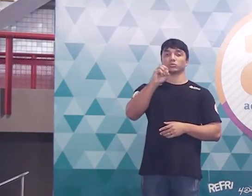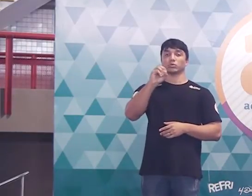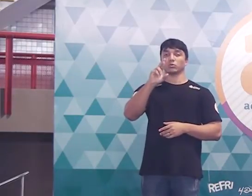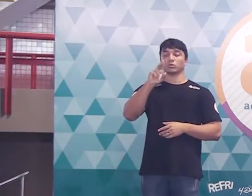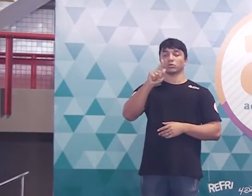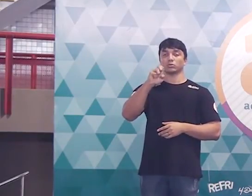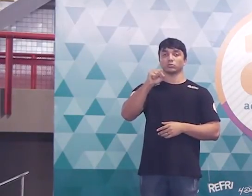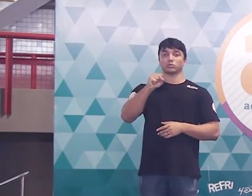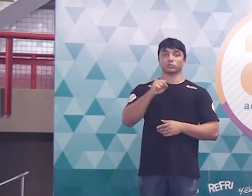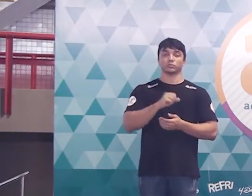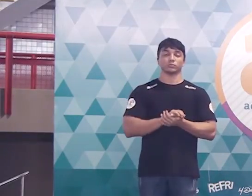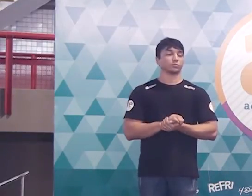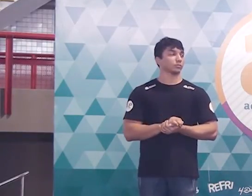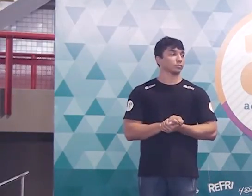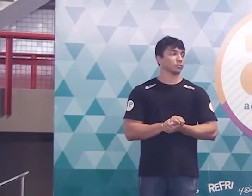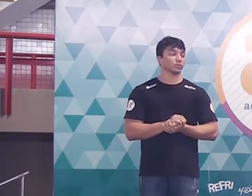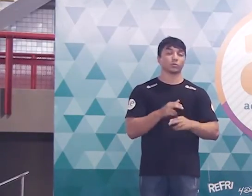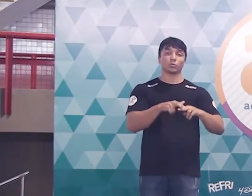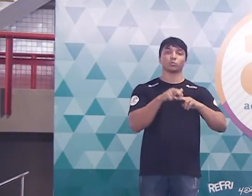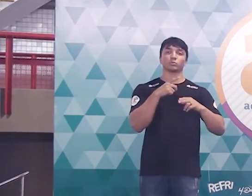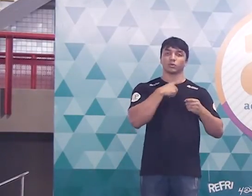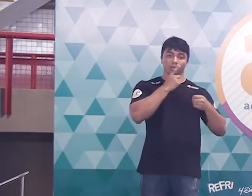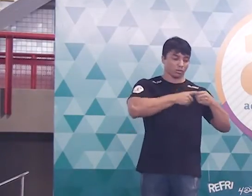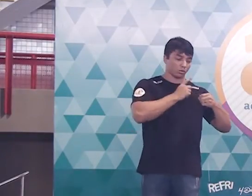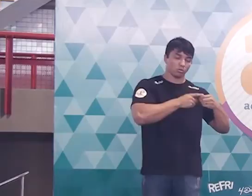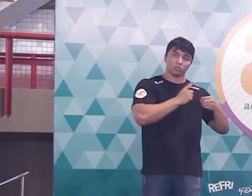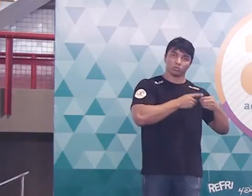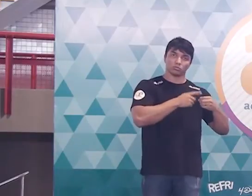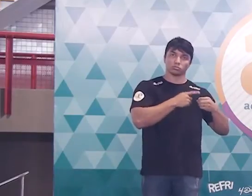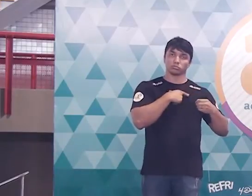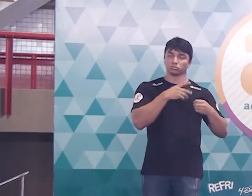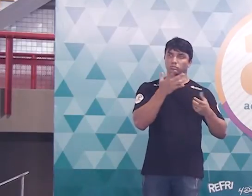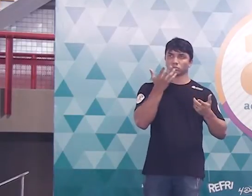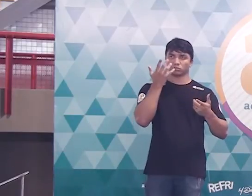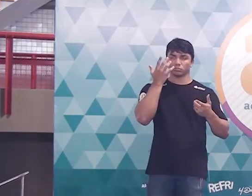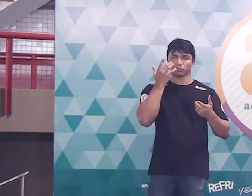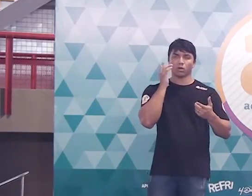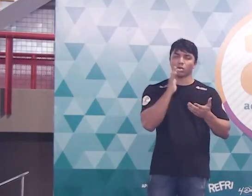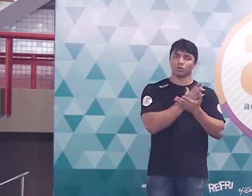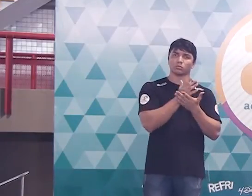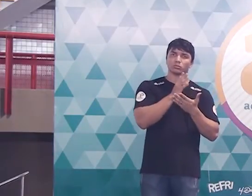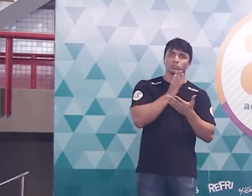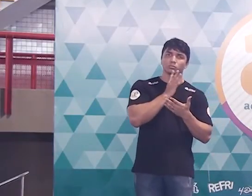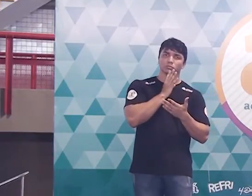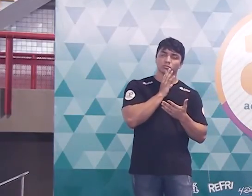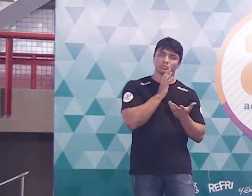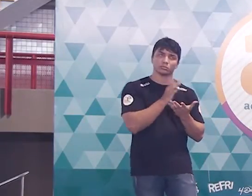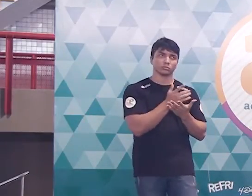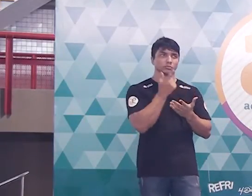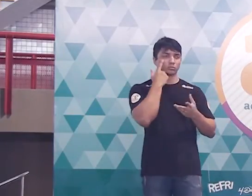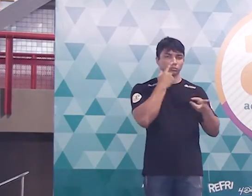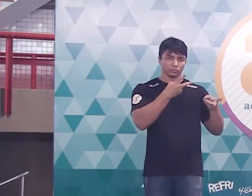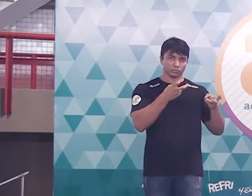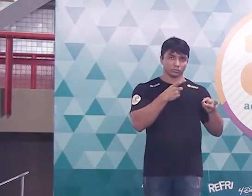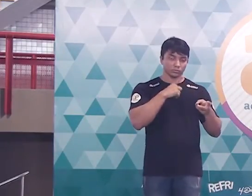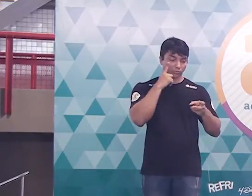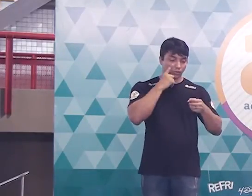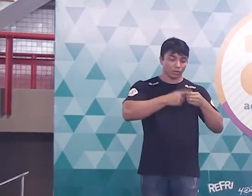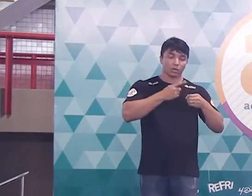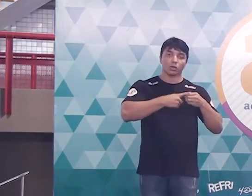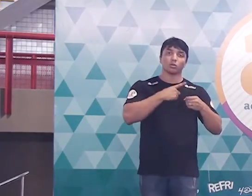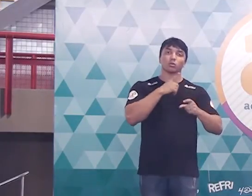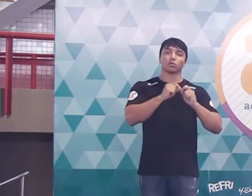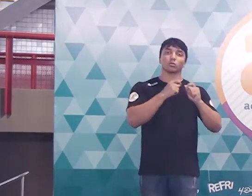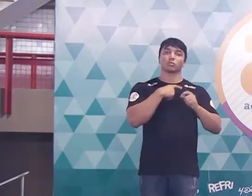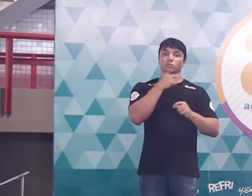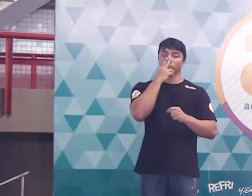as bactérias do gênero Rhizobium. Por isso que no interior, não sei se vocês já perceberam isso, né? Mas no interior o pessoal faz